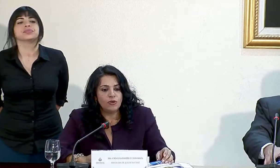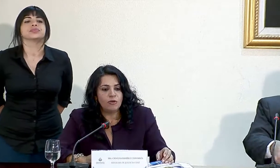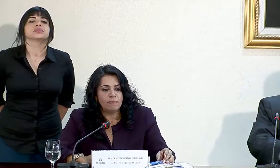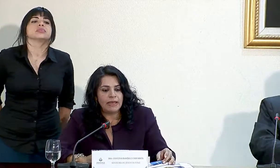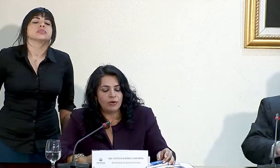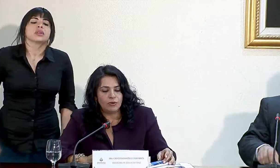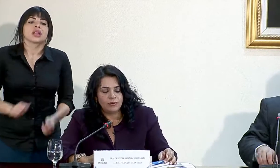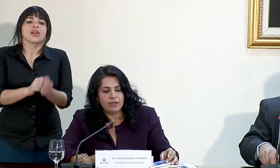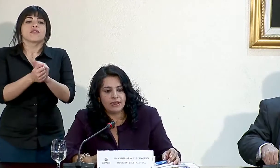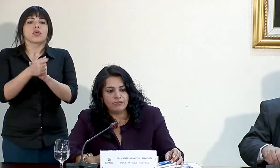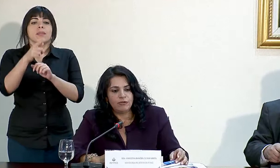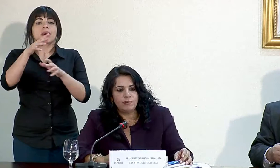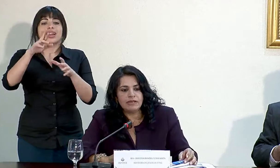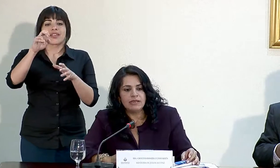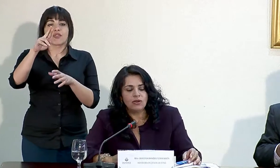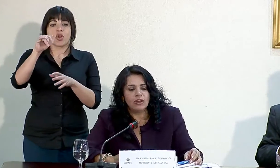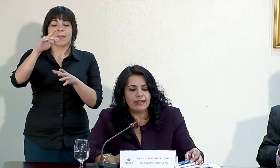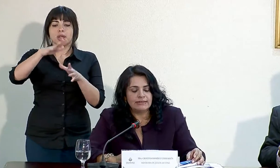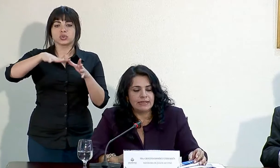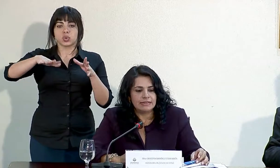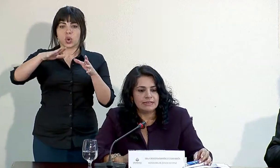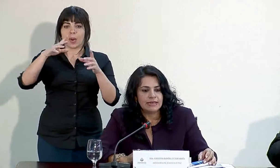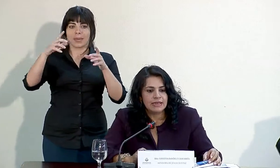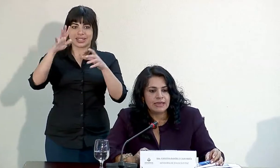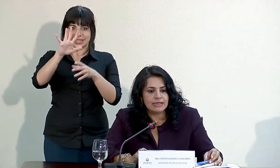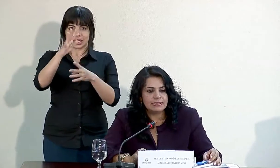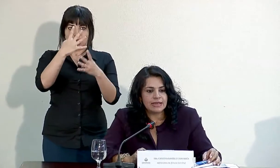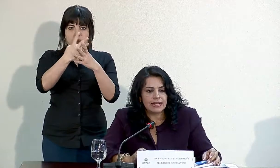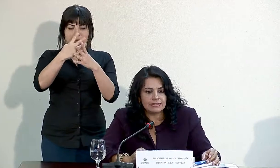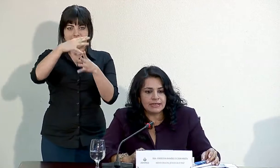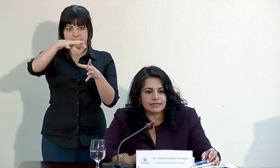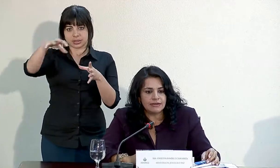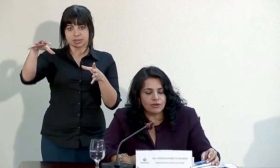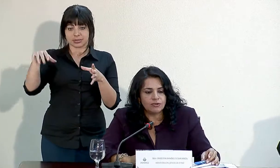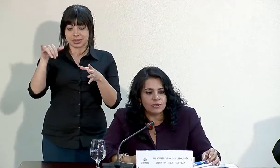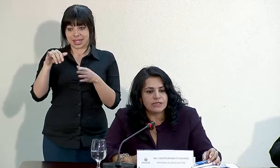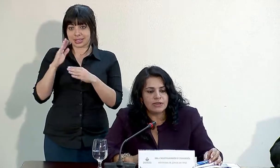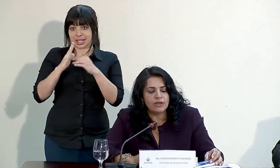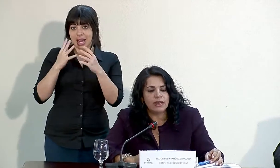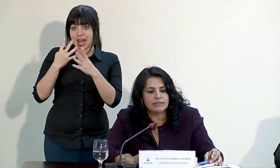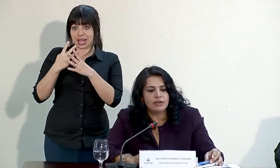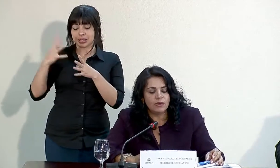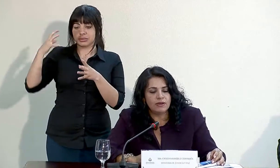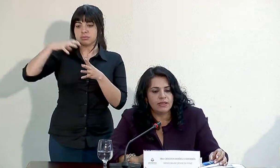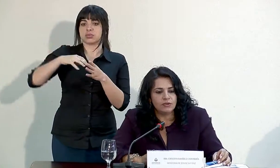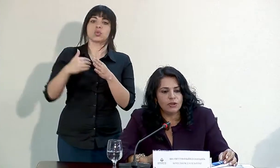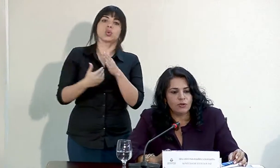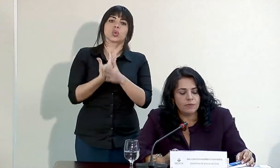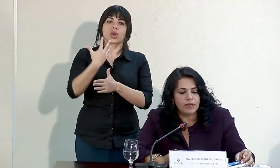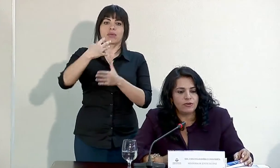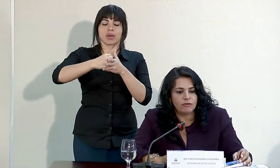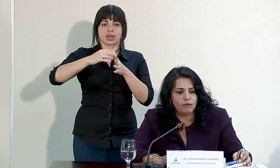La reforma es un complejo y en la reforma hay 5 cárceles. Esta cárcel que se va a construir sería una cárcel nueva